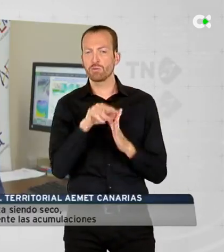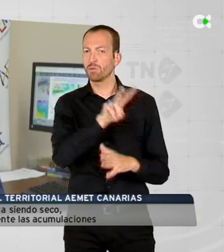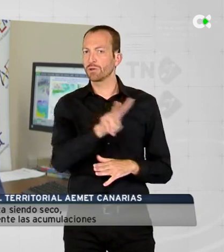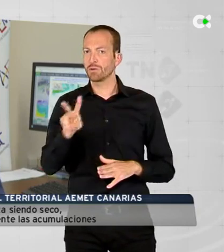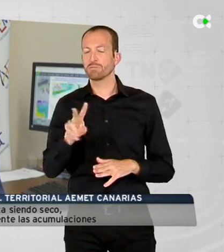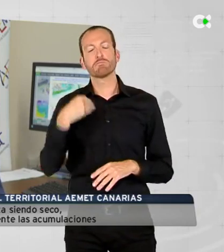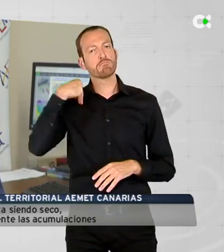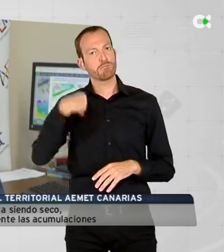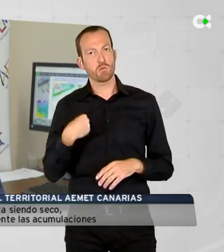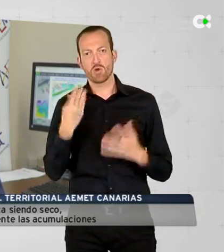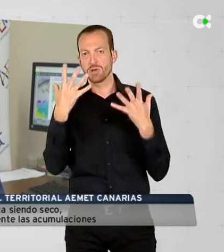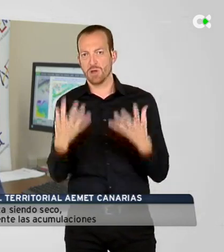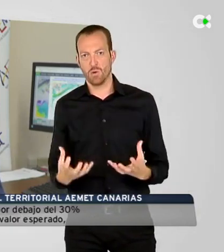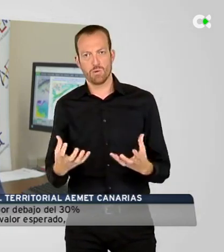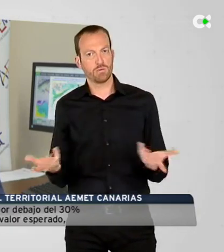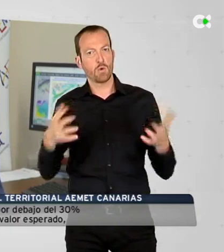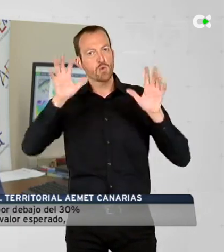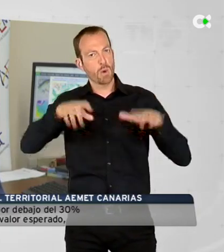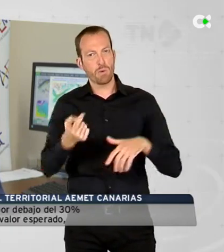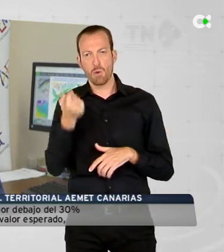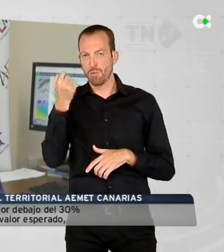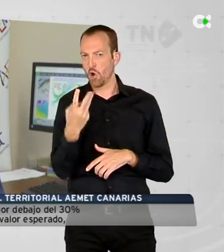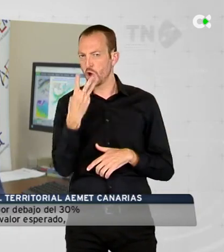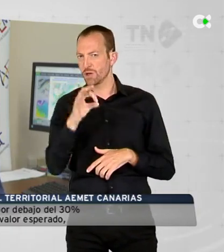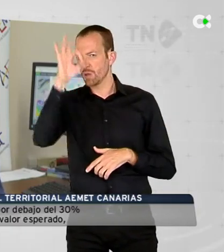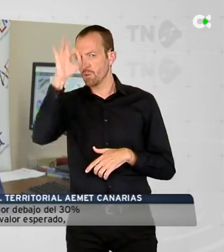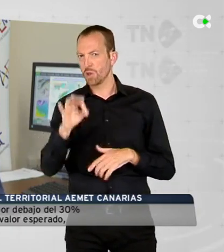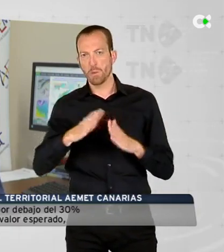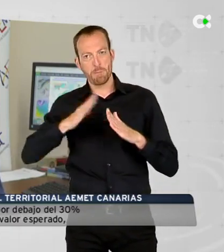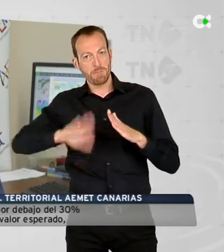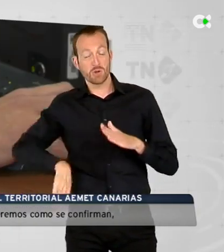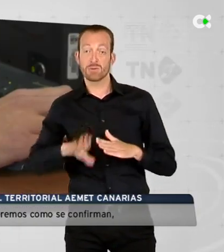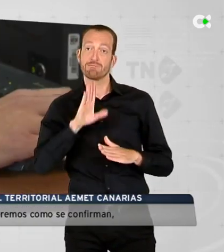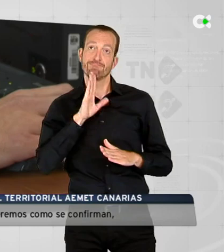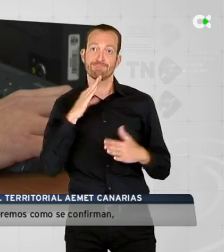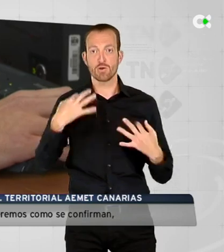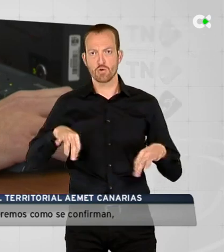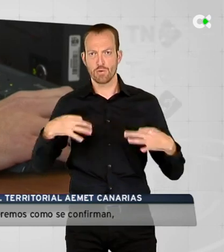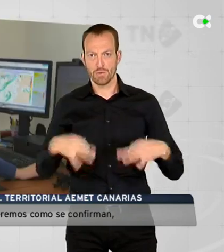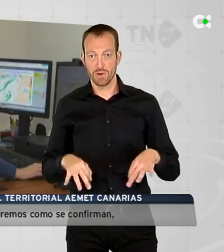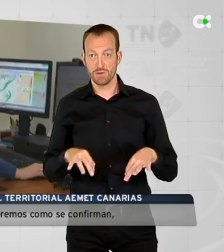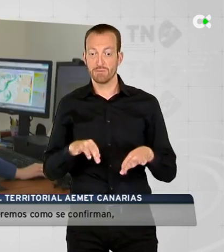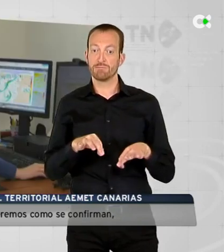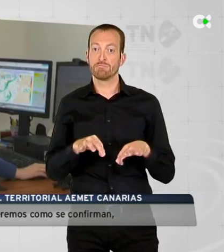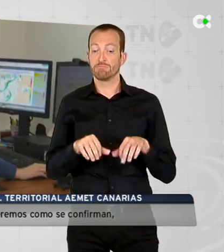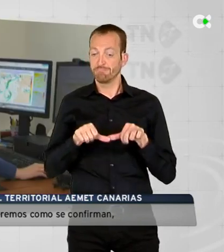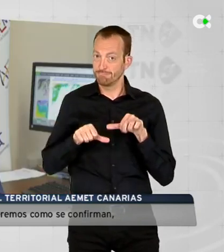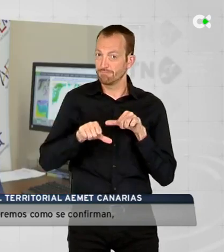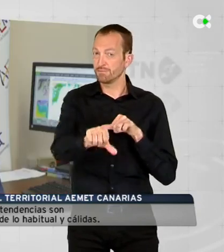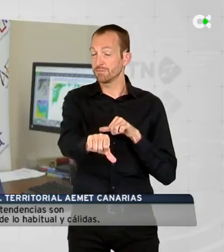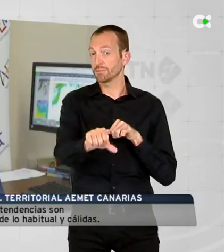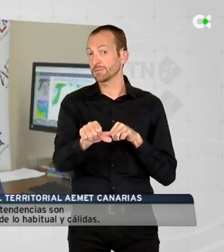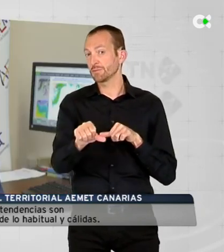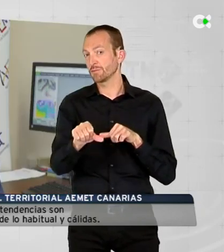seco, prácticamente las acumulaciones están por debajo del 30% del valor esperado. La tendencia, veremos cómo se